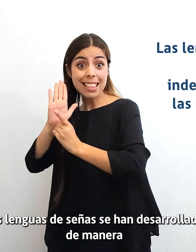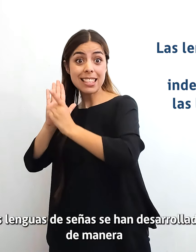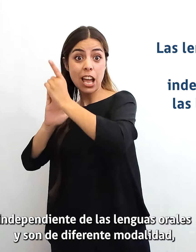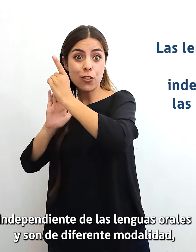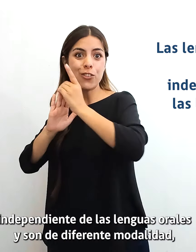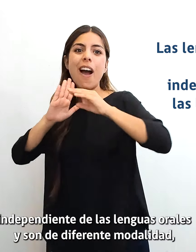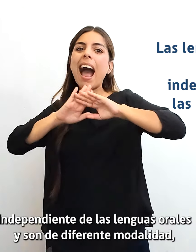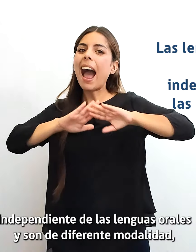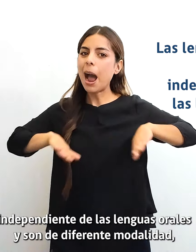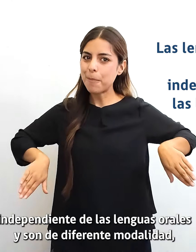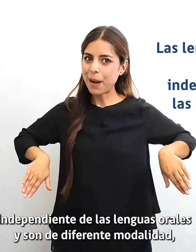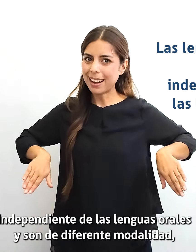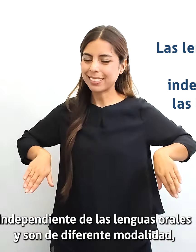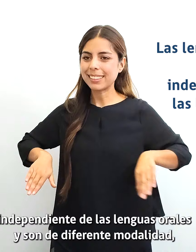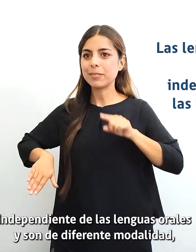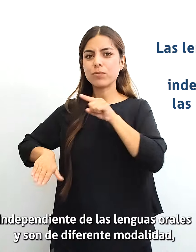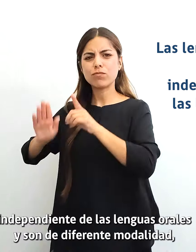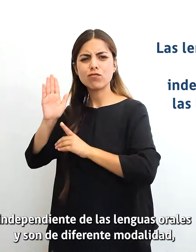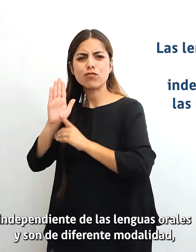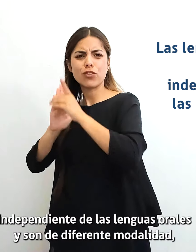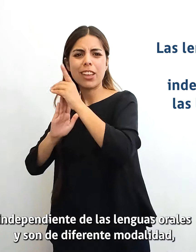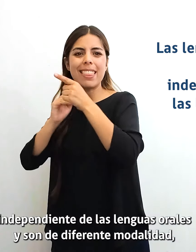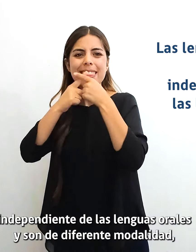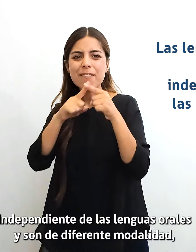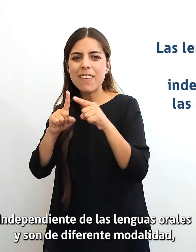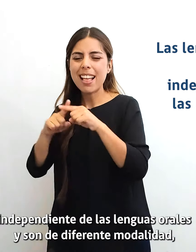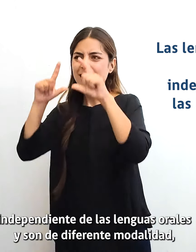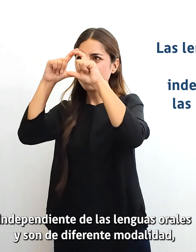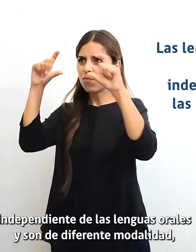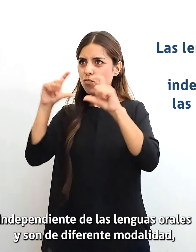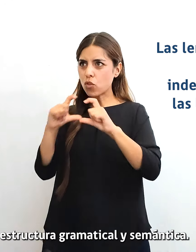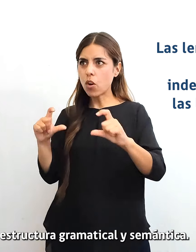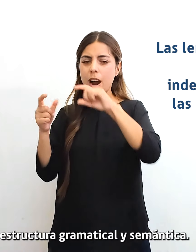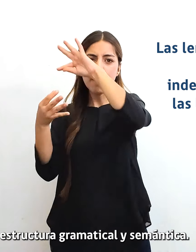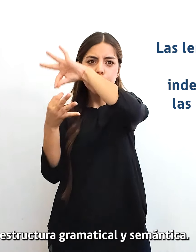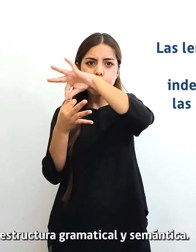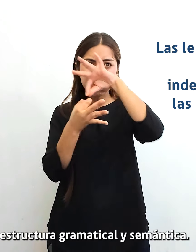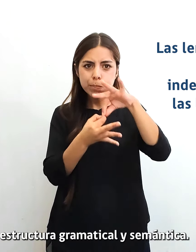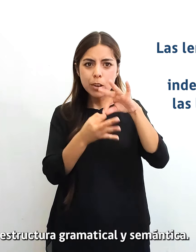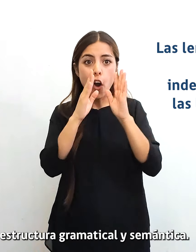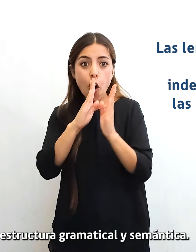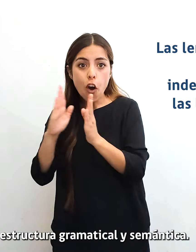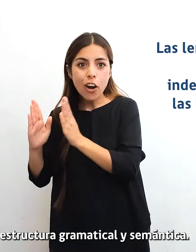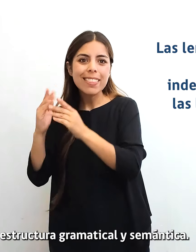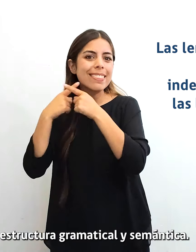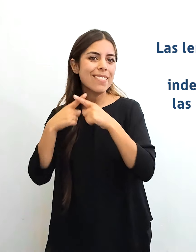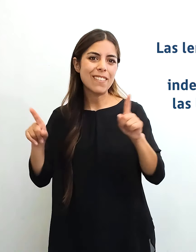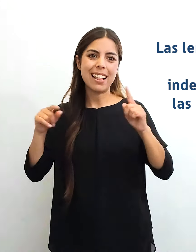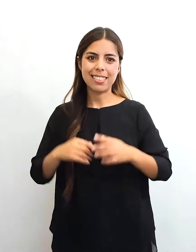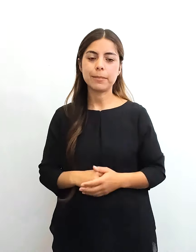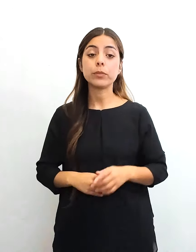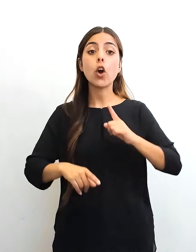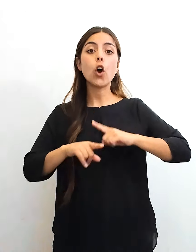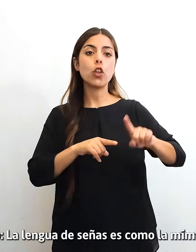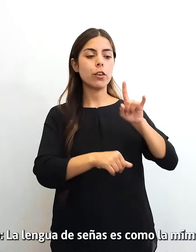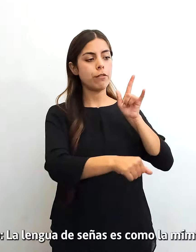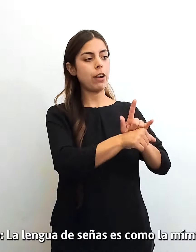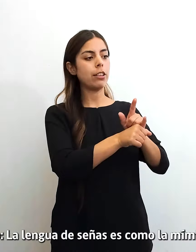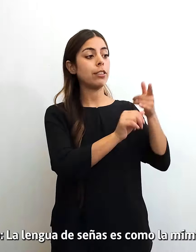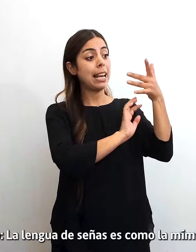manera independiente en las lenguas orales y son de diferente modalidad, estructura gramatical y semántica. Mito, la